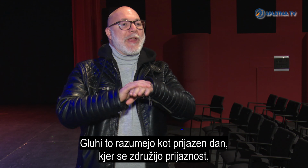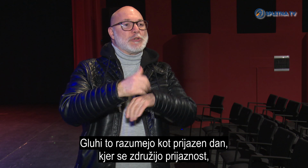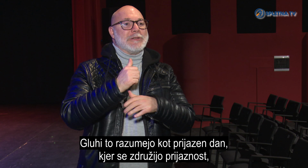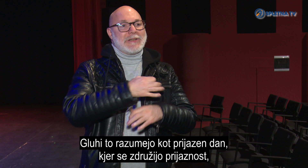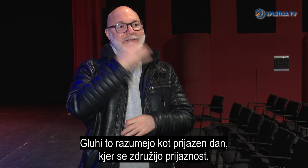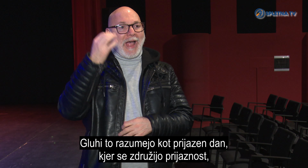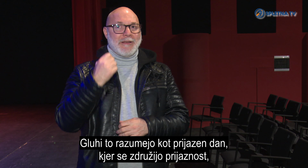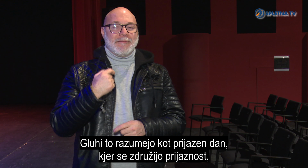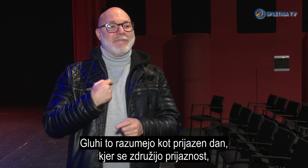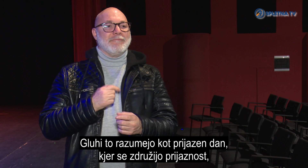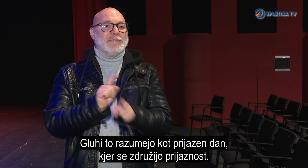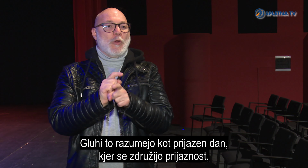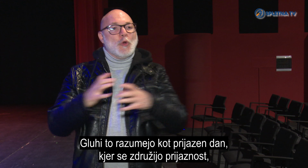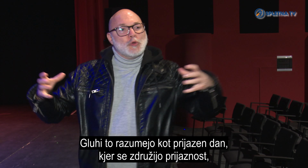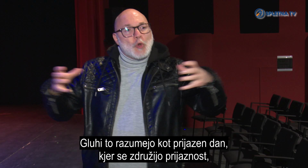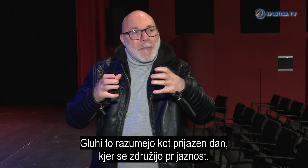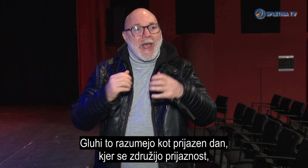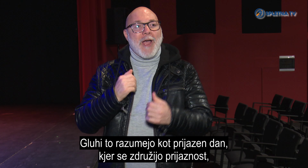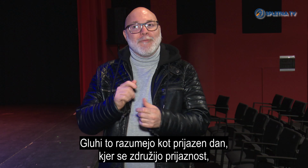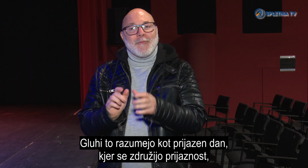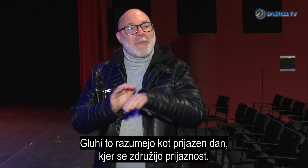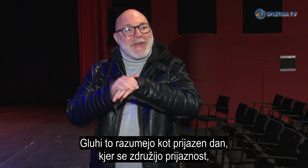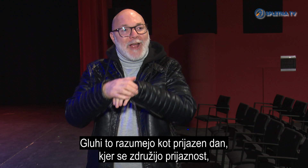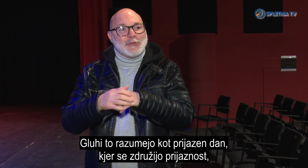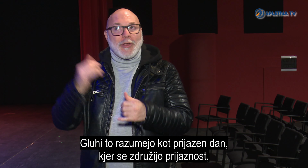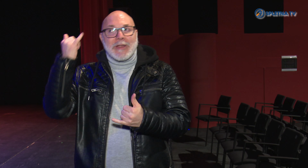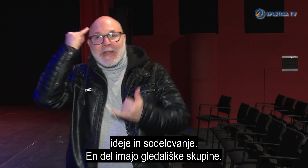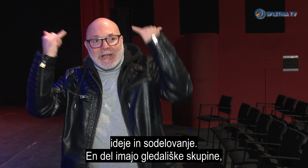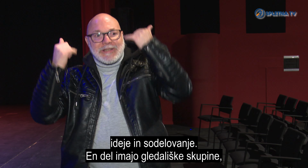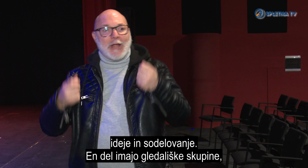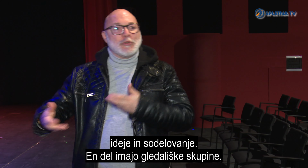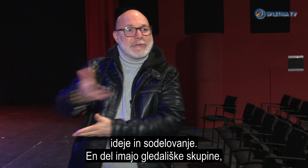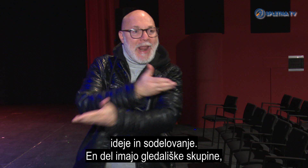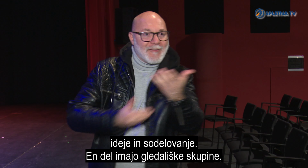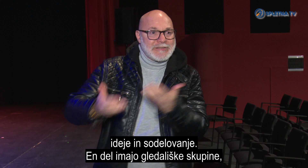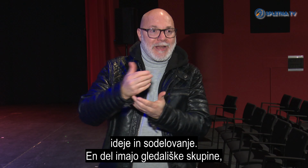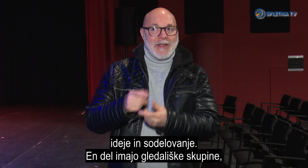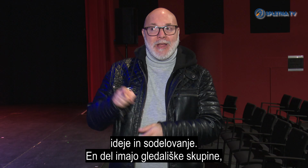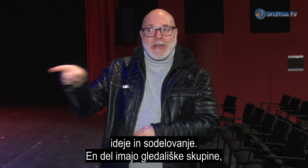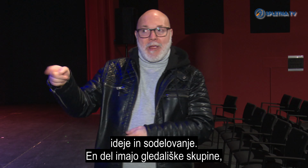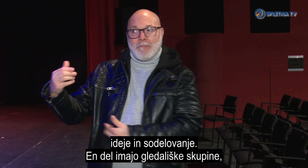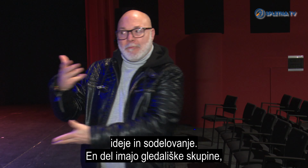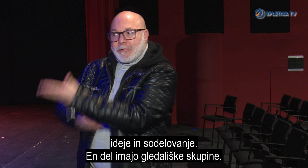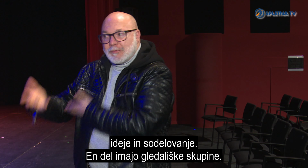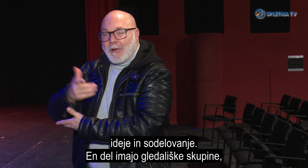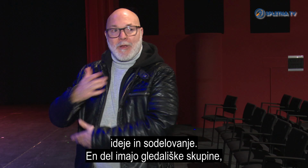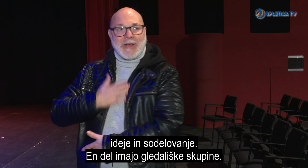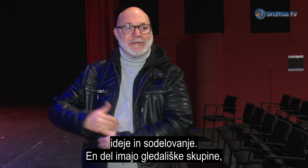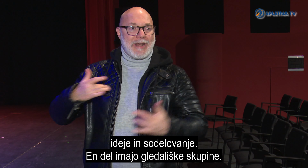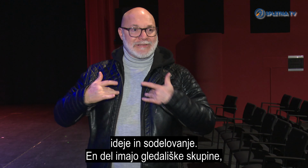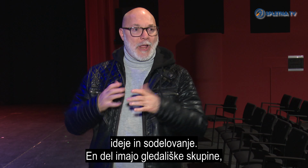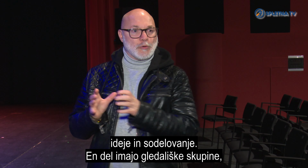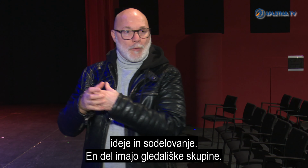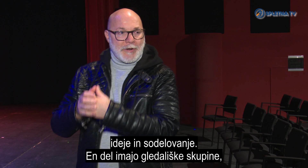prijazen dan, kjer se združijo prijaznost, ideje in sodelovanje. En del imajo gledališke skupine, drug